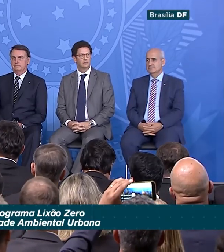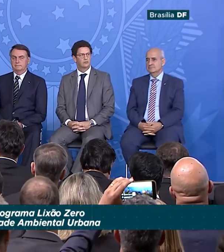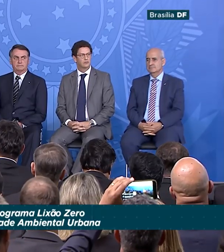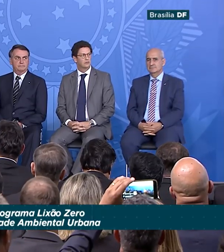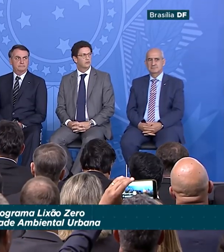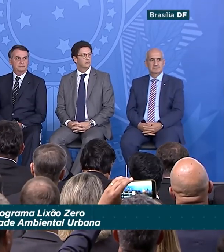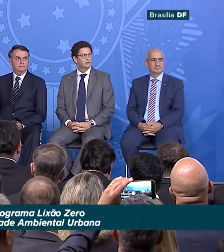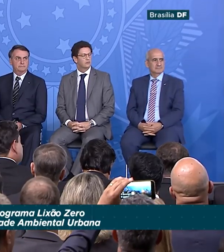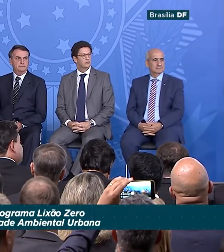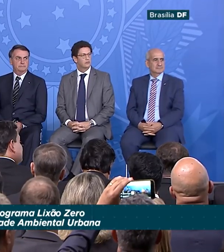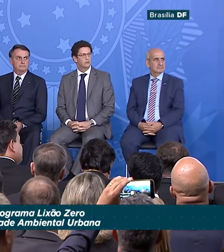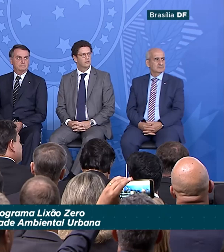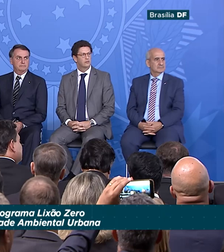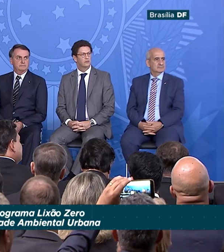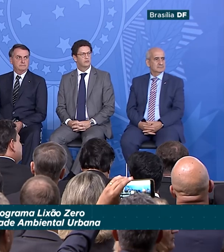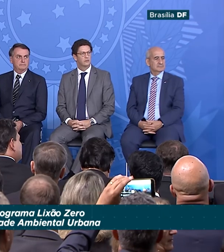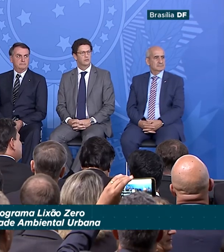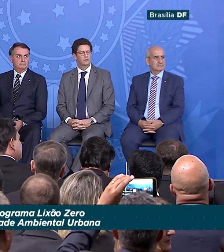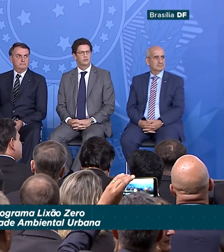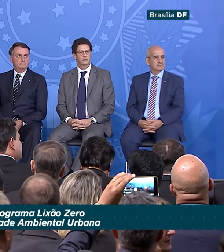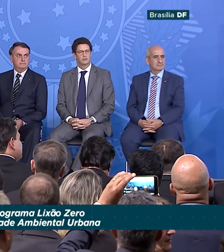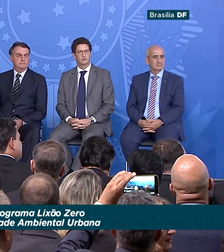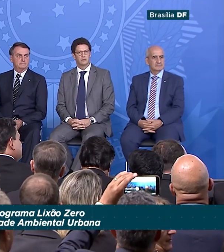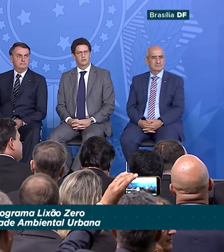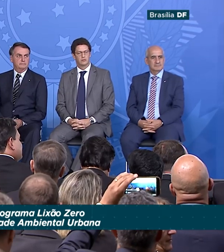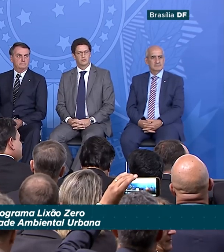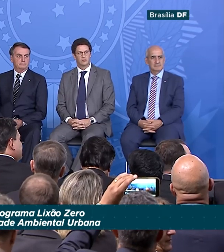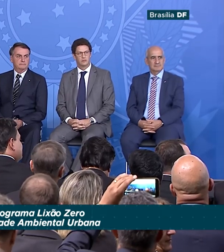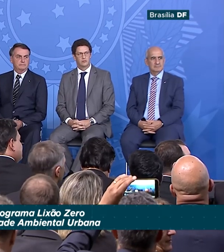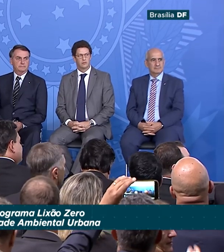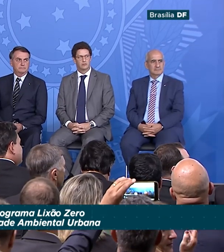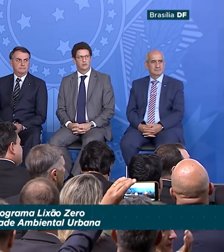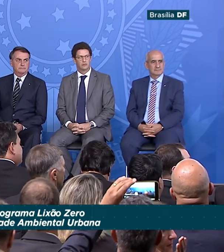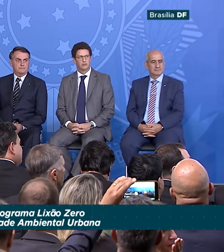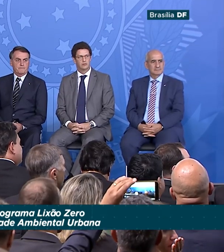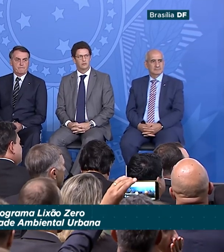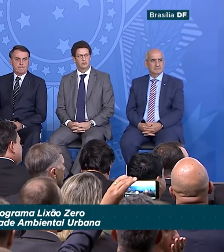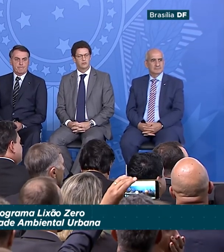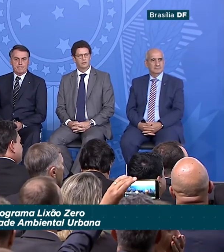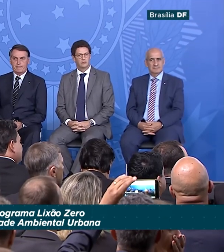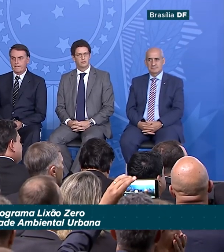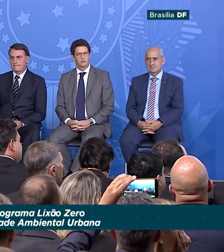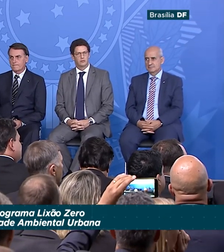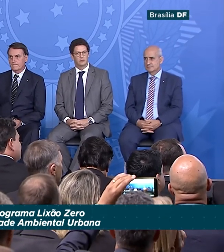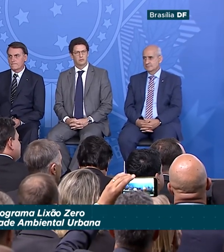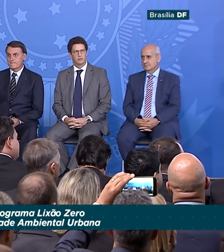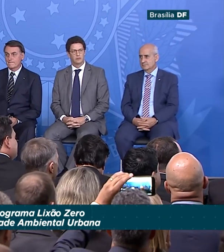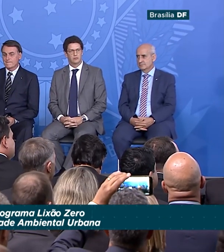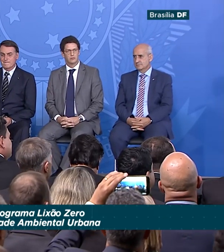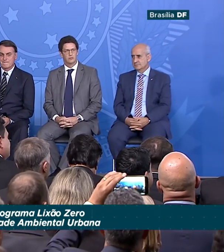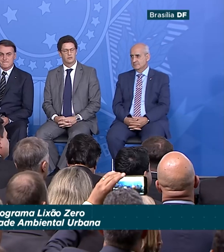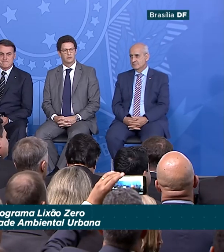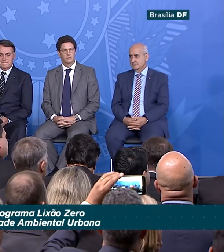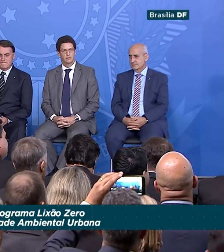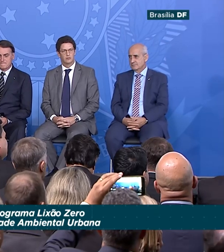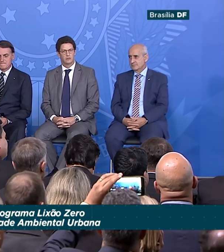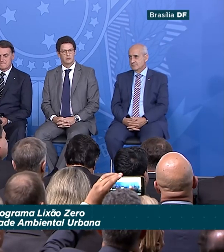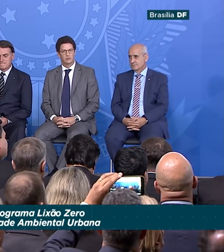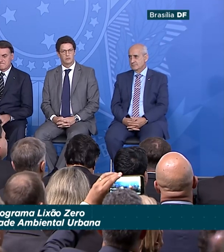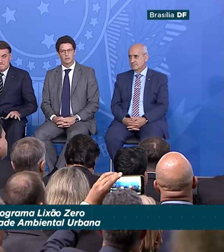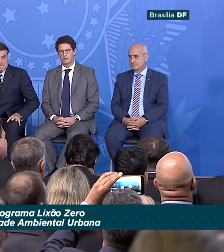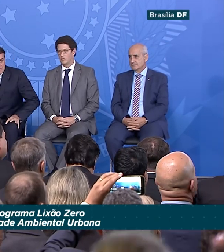prefeitos municipais das cidades beneficiadas pelas iniciativas anunciadas nessa cerimônia a comparecerem ao palco